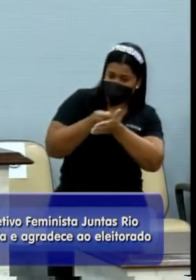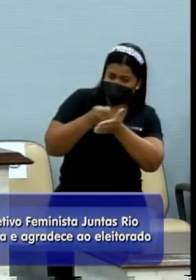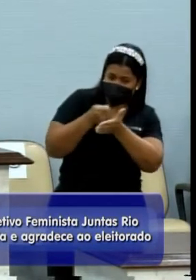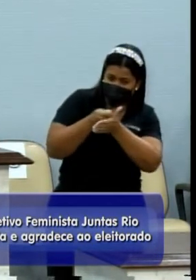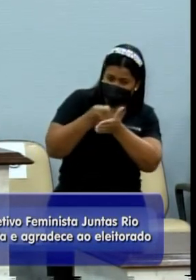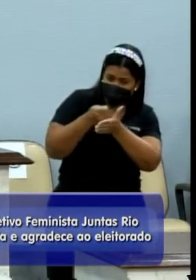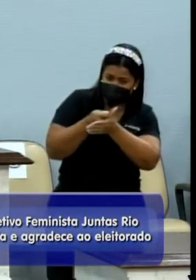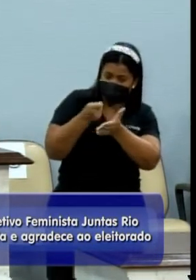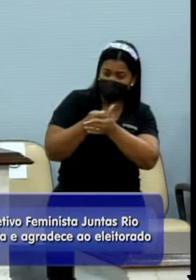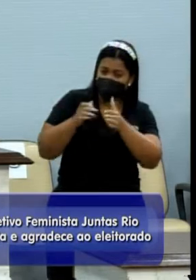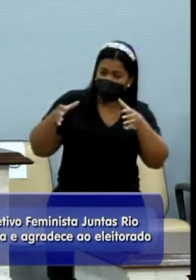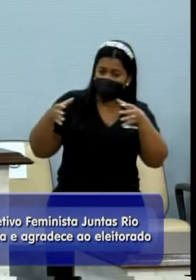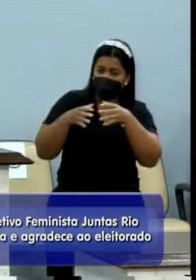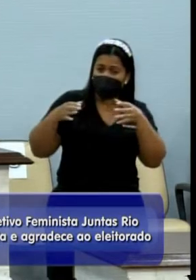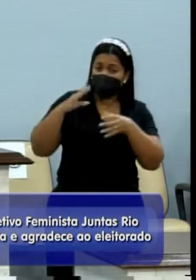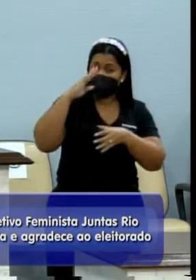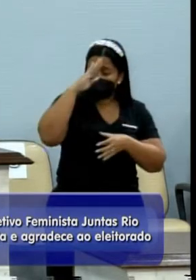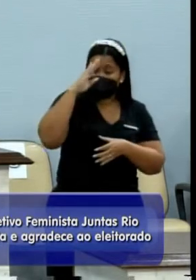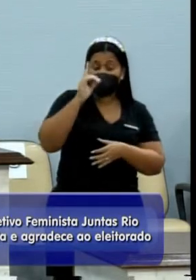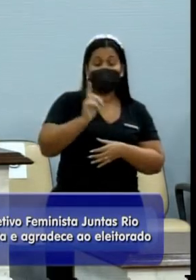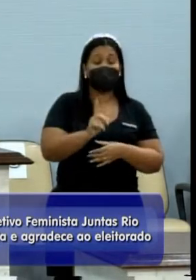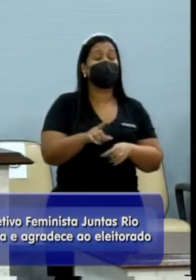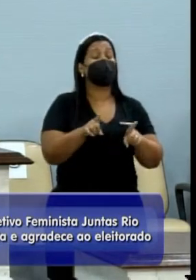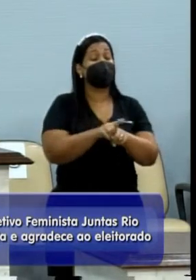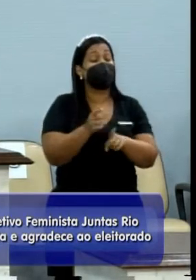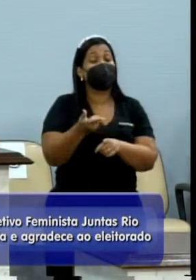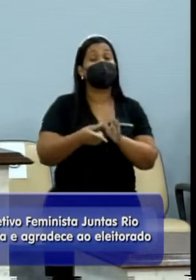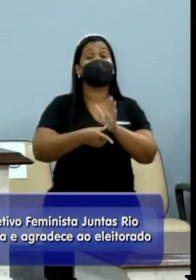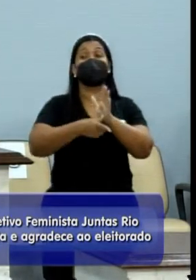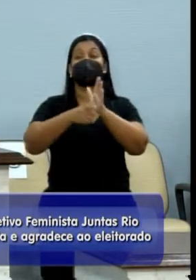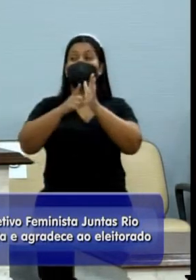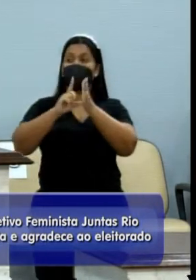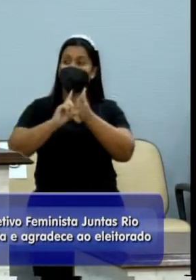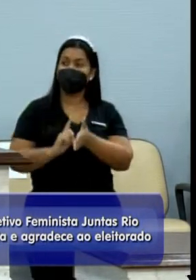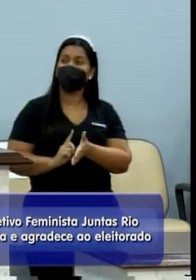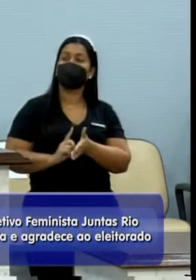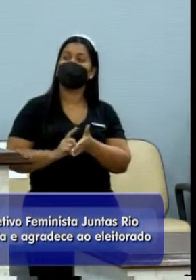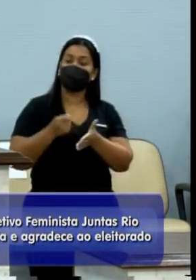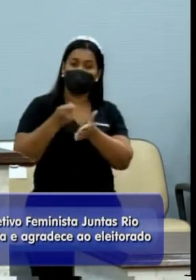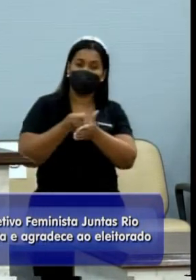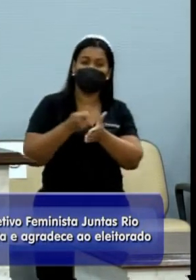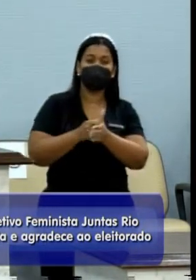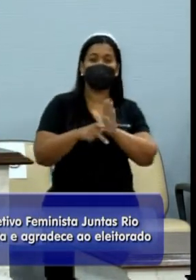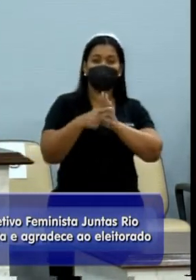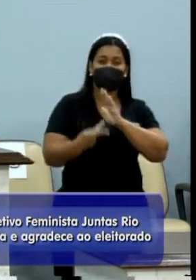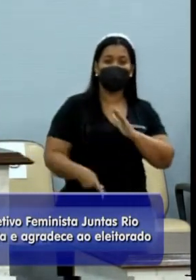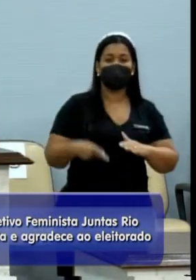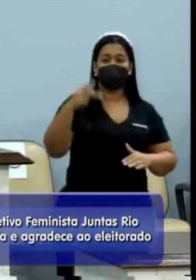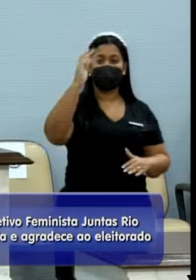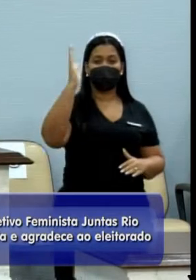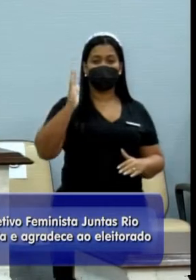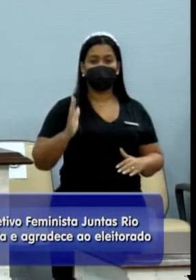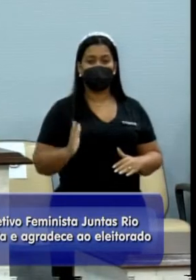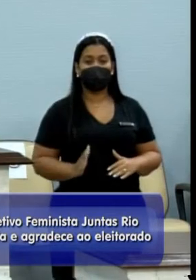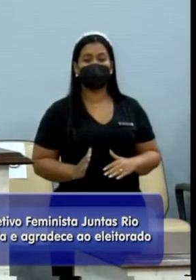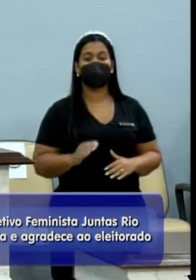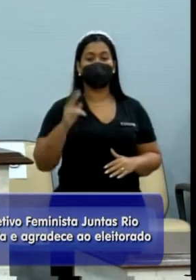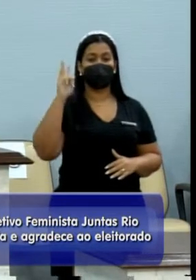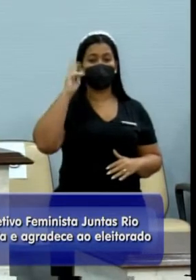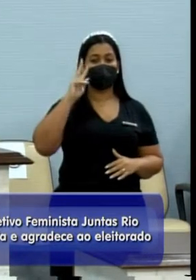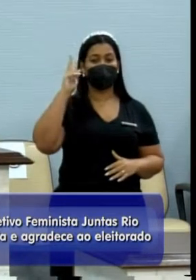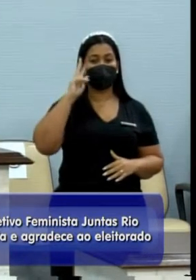do regime militar, não. Teve antes várias outras ditaduras. O país, o Brasil, é um país de história